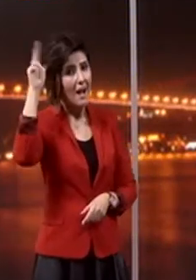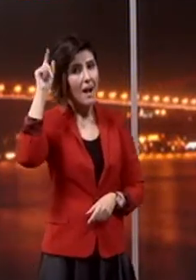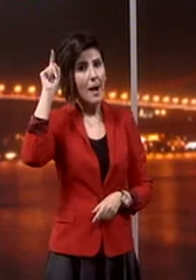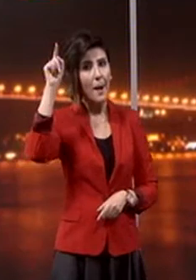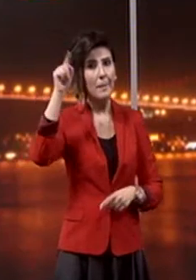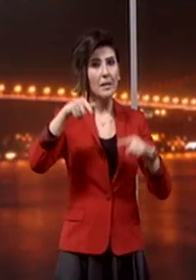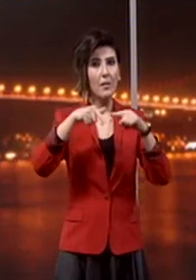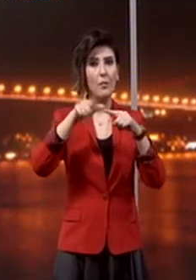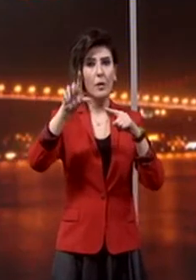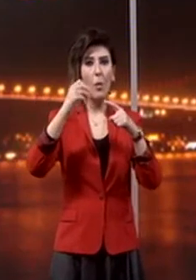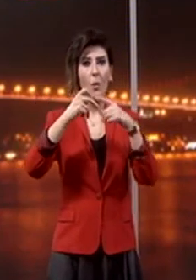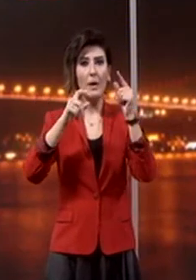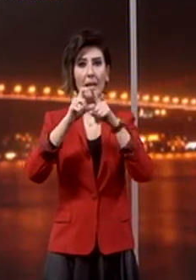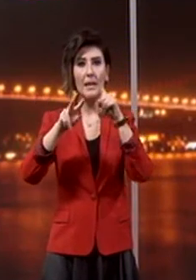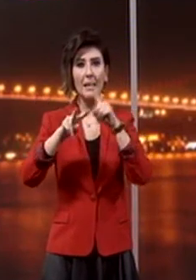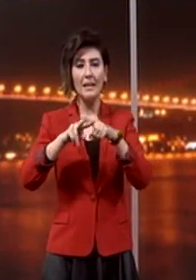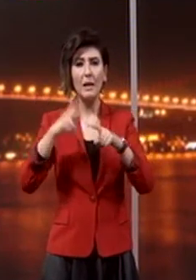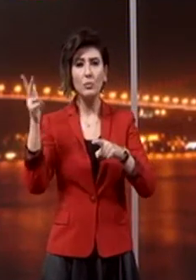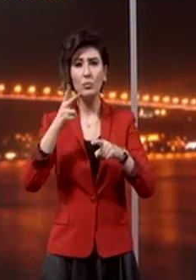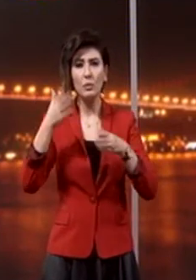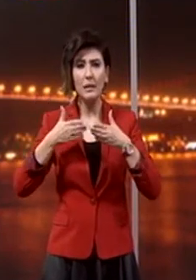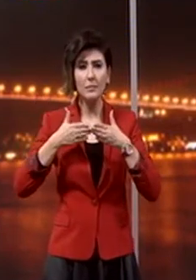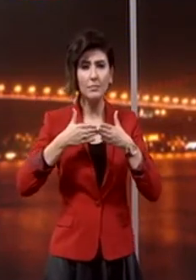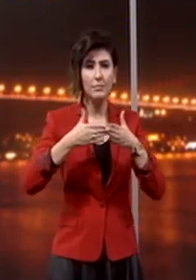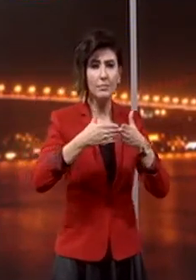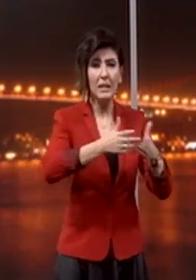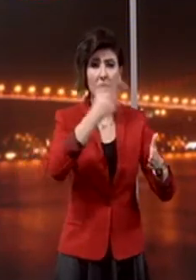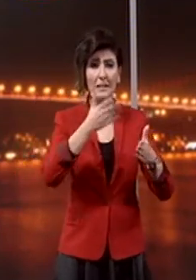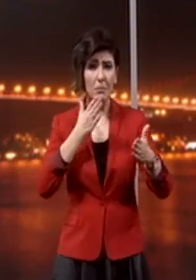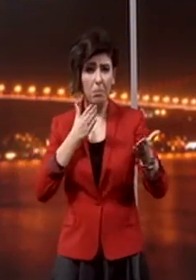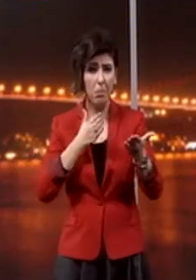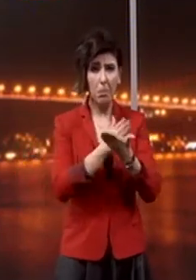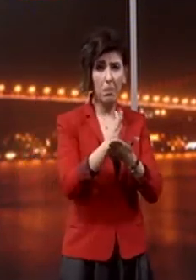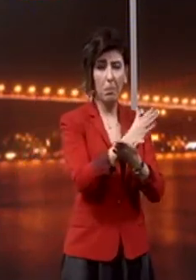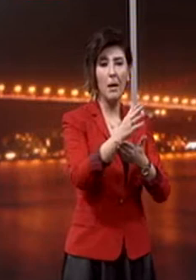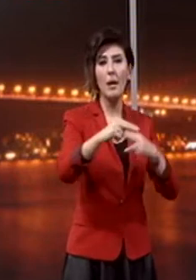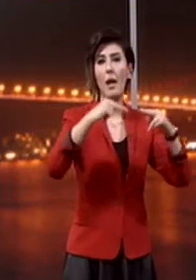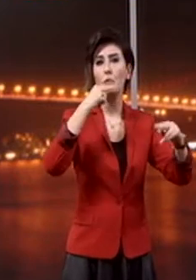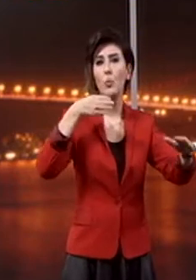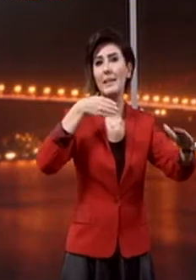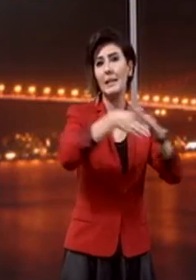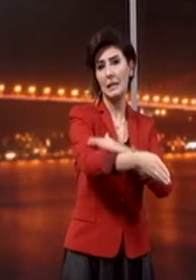Amerika Birleşik Devletleri'nin Florida eyaletinde bir sürat teknesi hızını kesemeyince sahildeki bir restorana girdi.